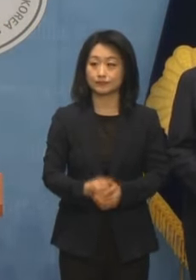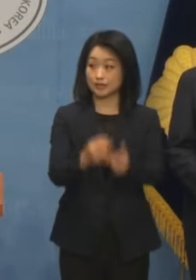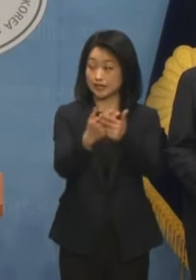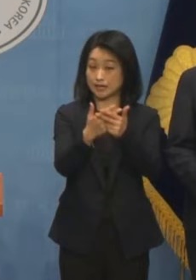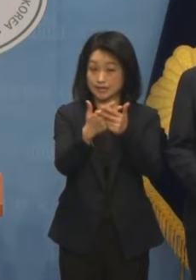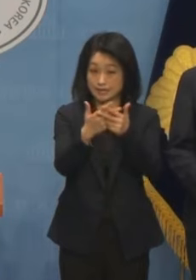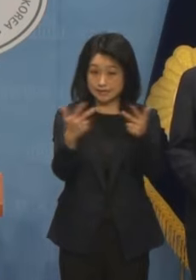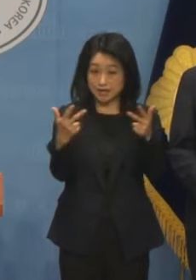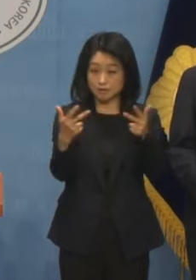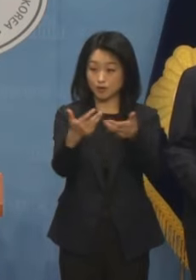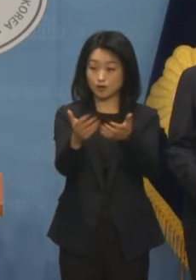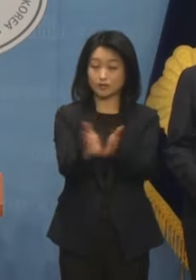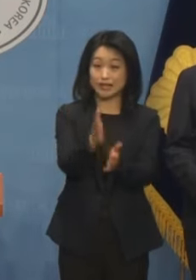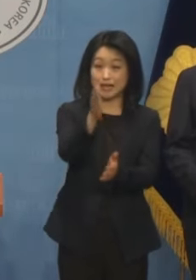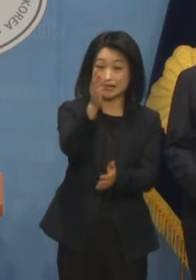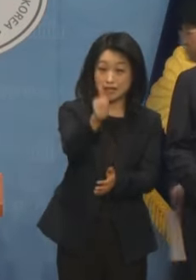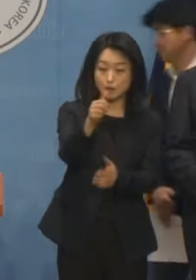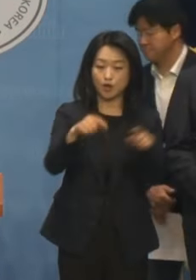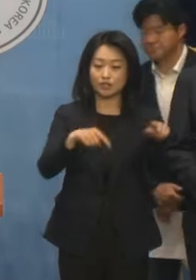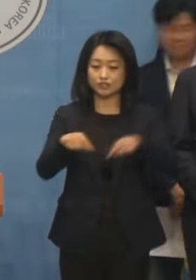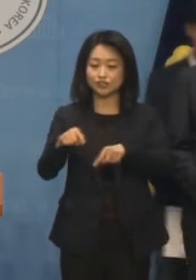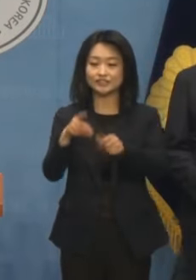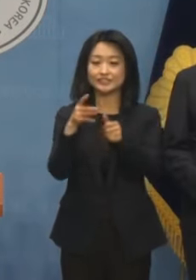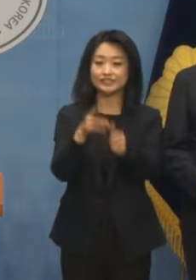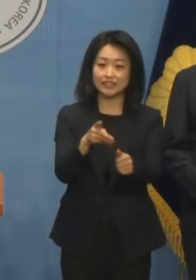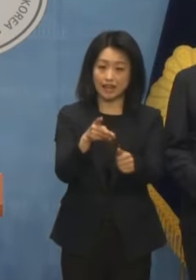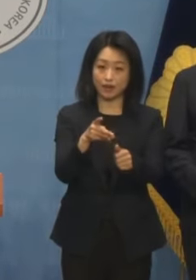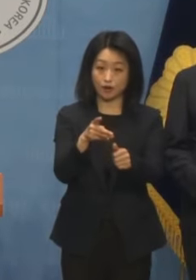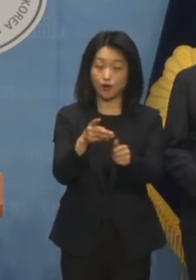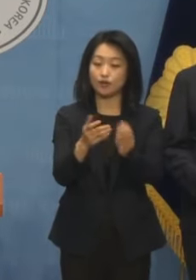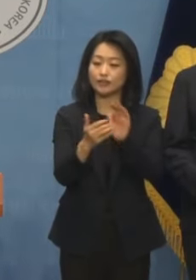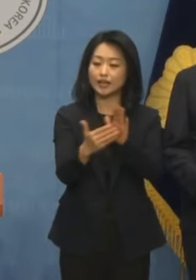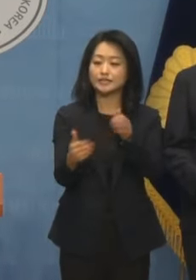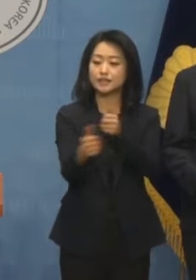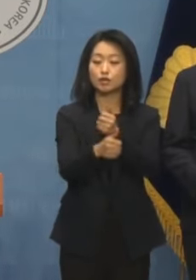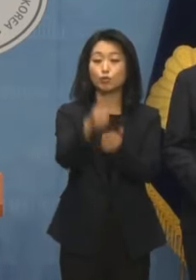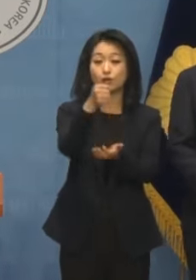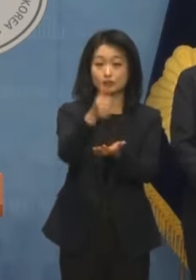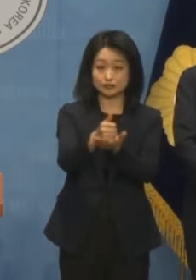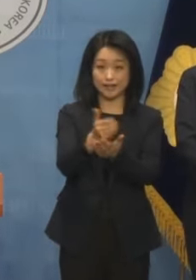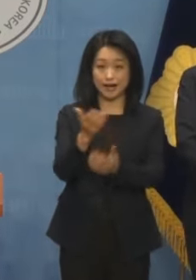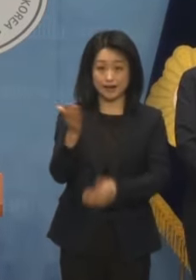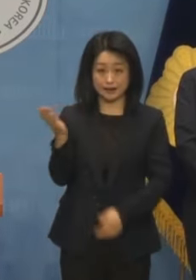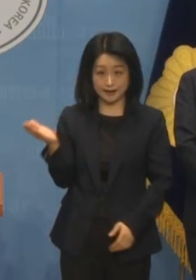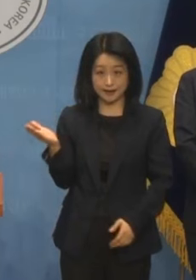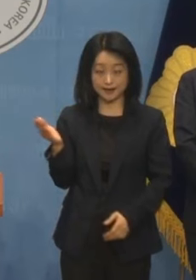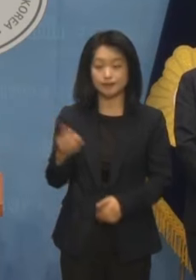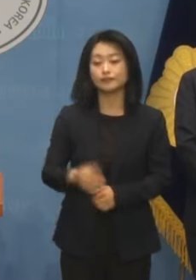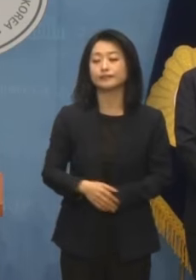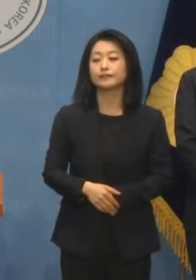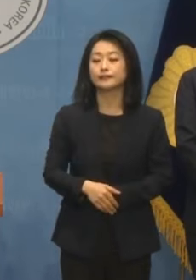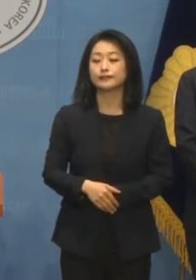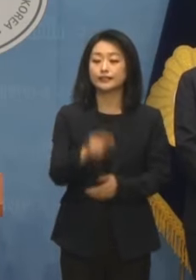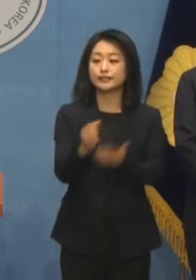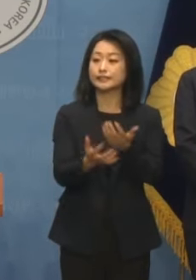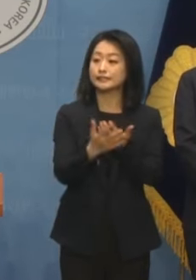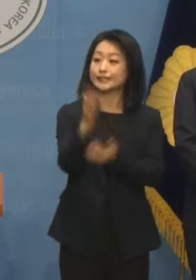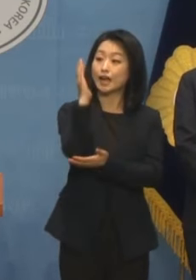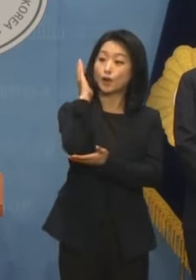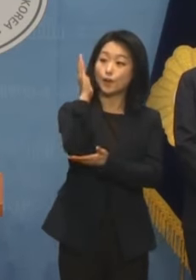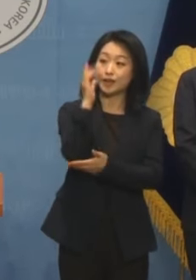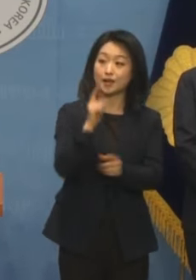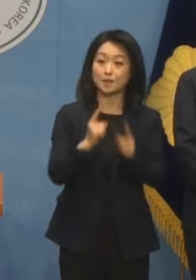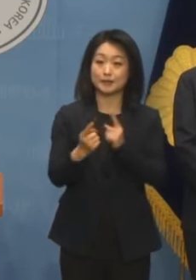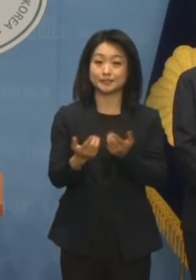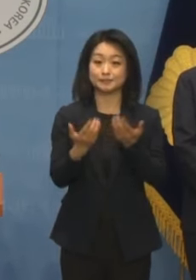이재명 당대표 정치테러대책위원장 전현희 당선인입니다. 먼저